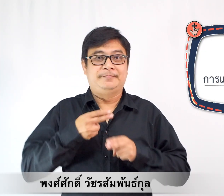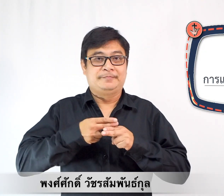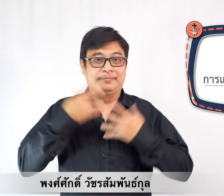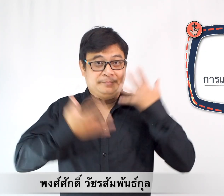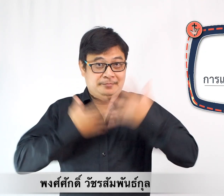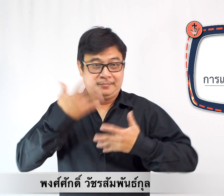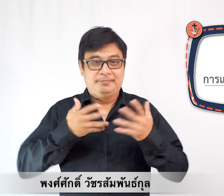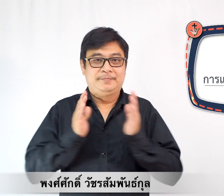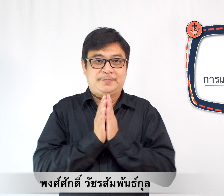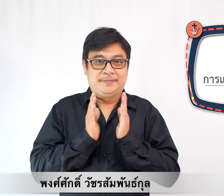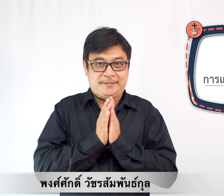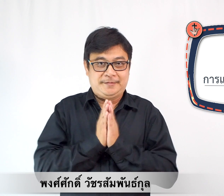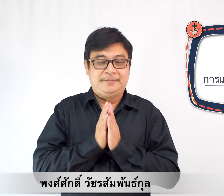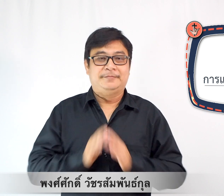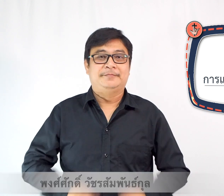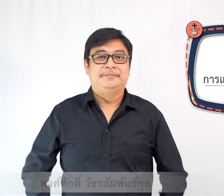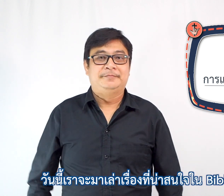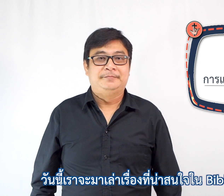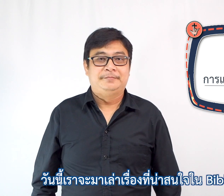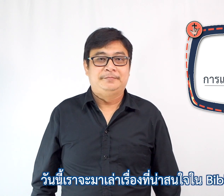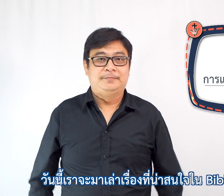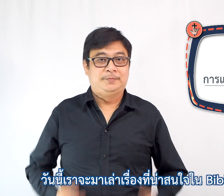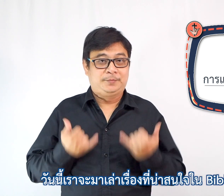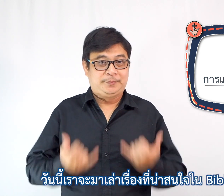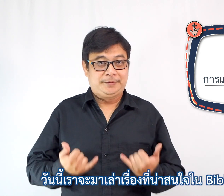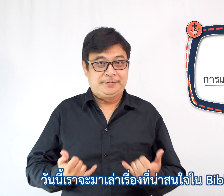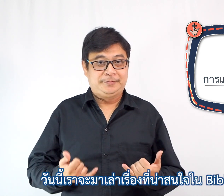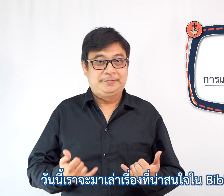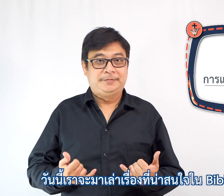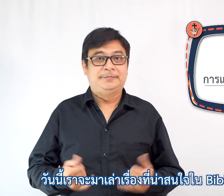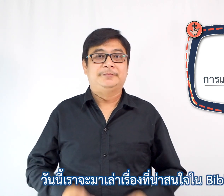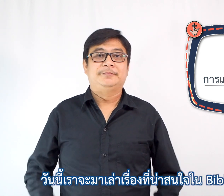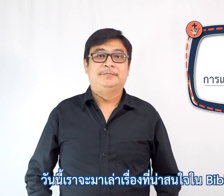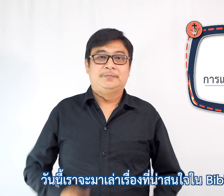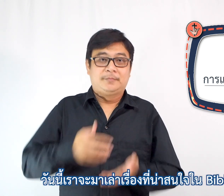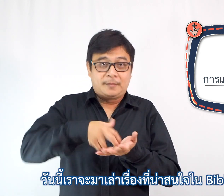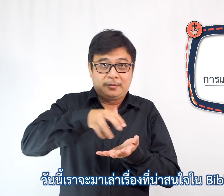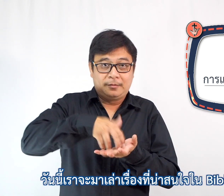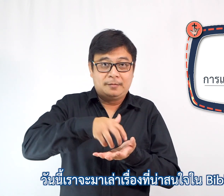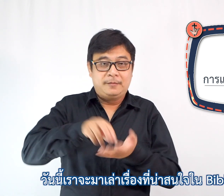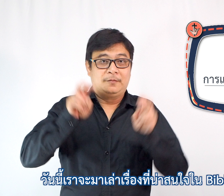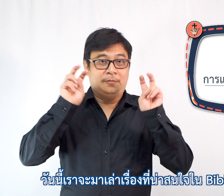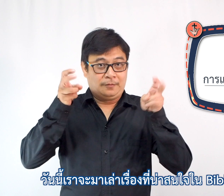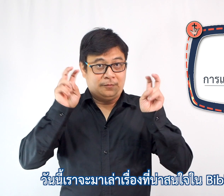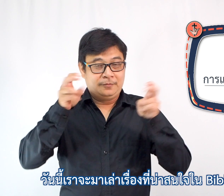พงศักดิ์วัชระสัมพันธ์กุลวันนี้เราจะมาเล่าเรื่องที่น่าสนใจในพระคัมภีร์ศาสนาค